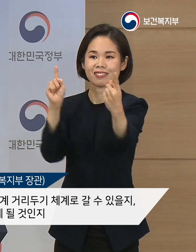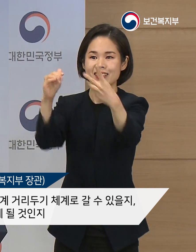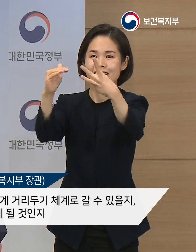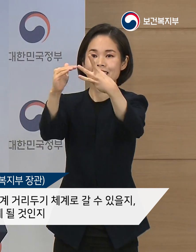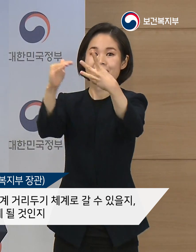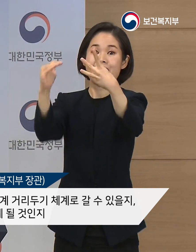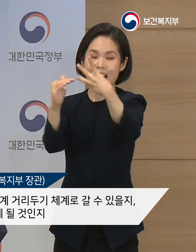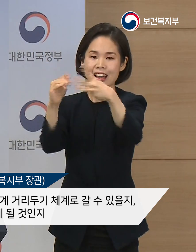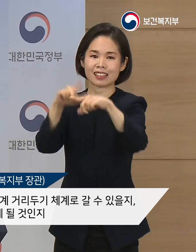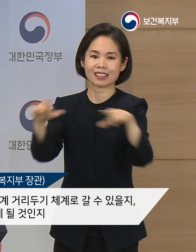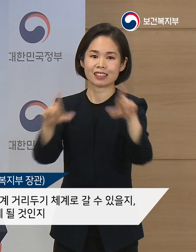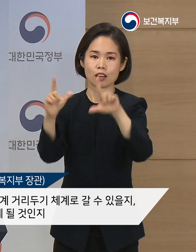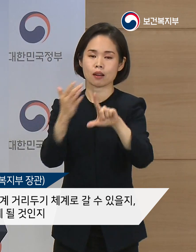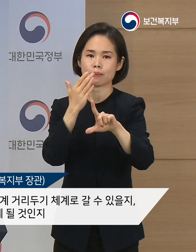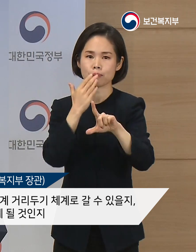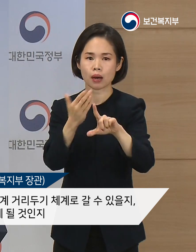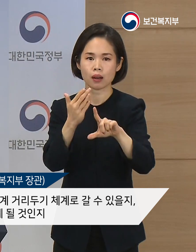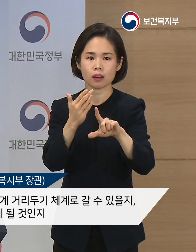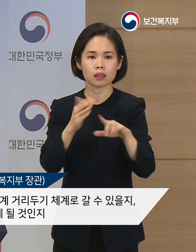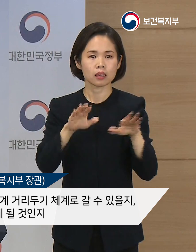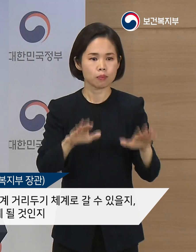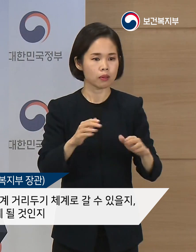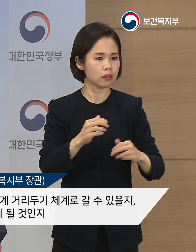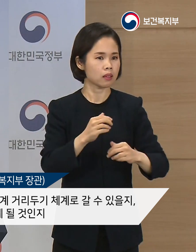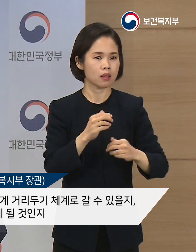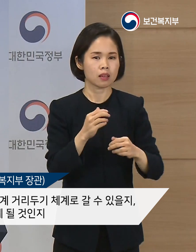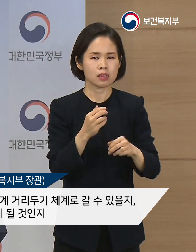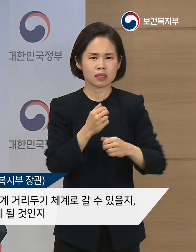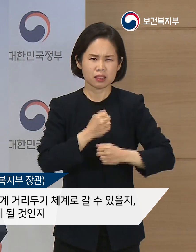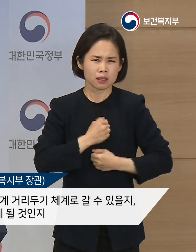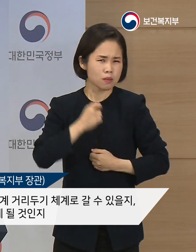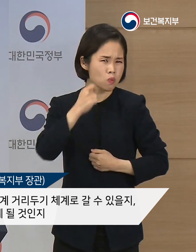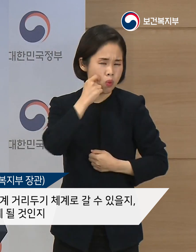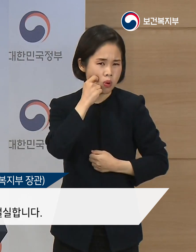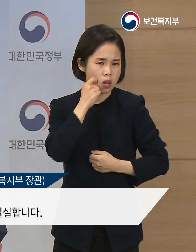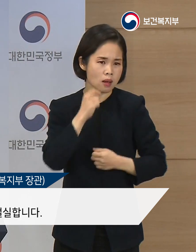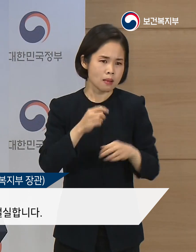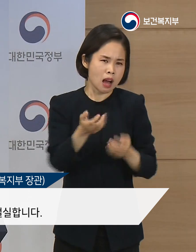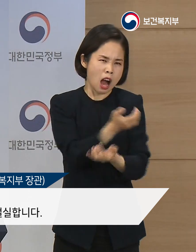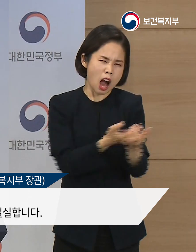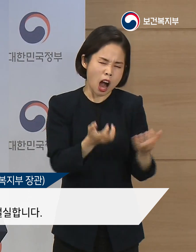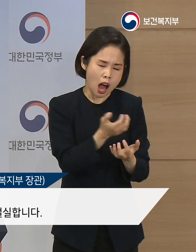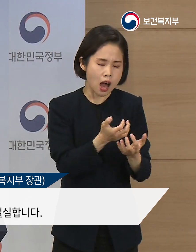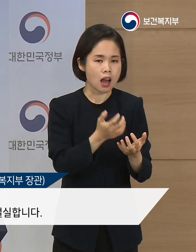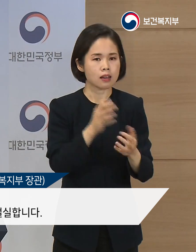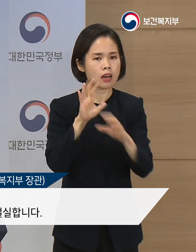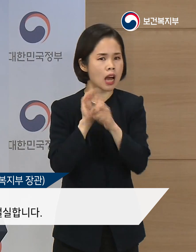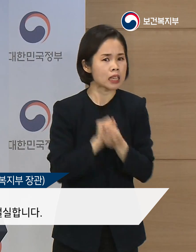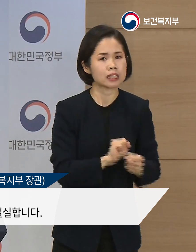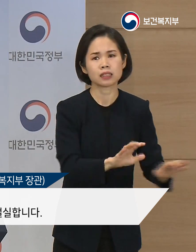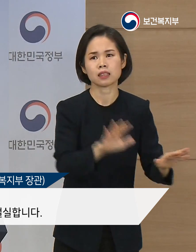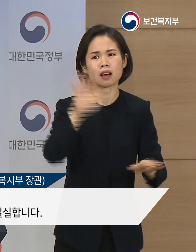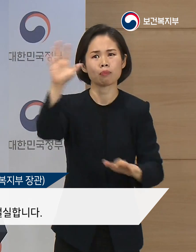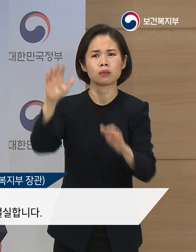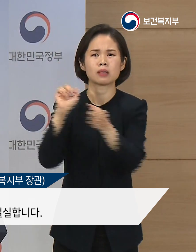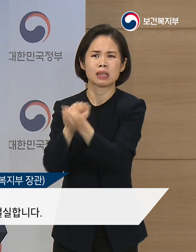아니면 다시금 코로나19의 재유행을 겪게 될 것인지 중요한 갈림길에 서